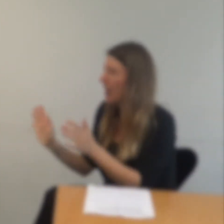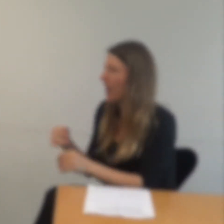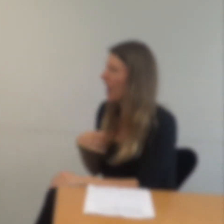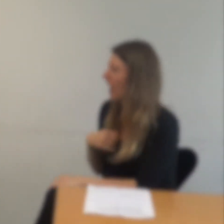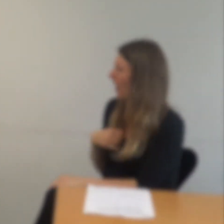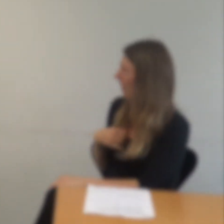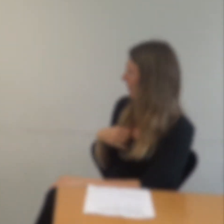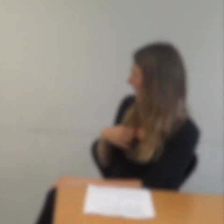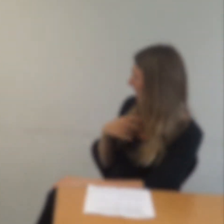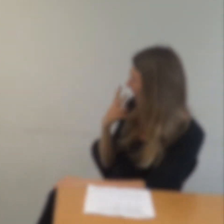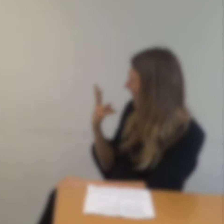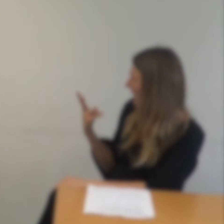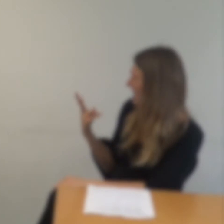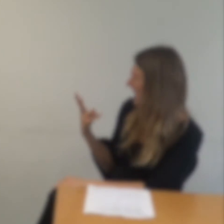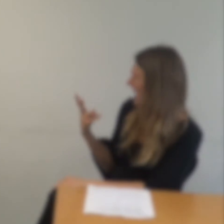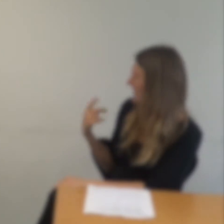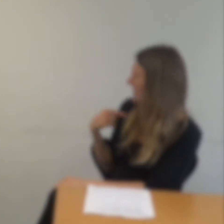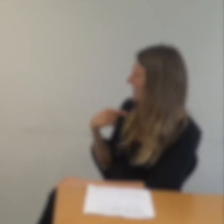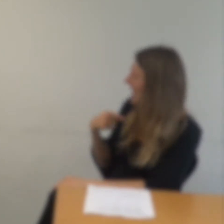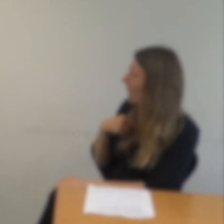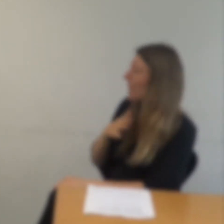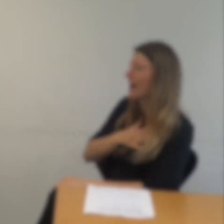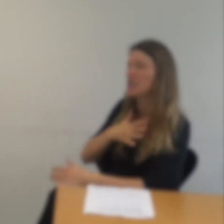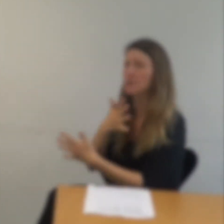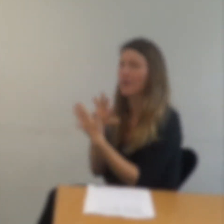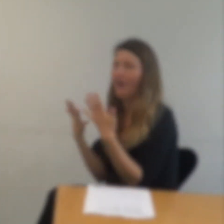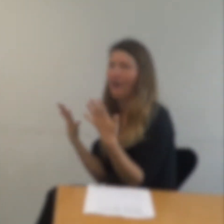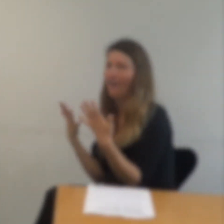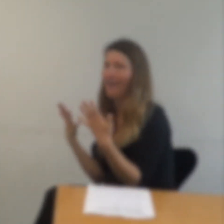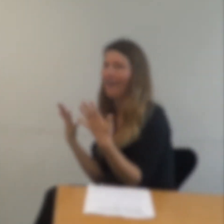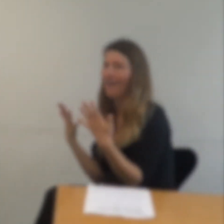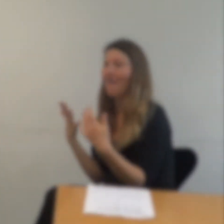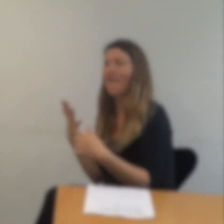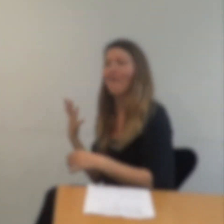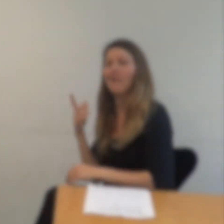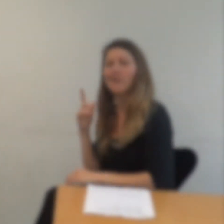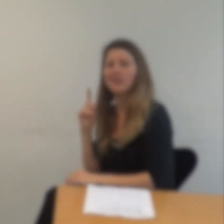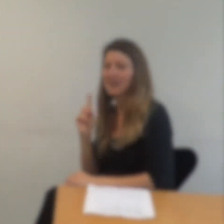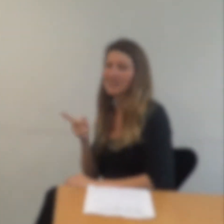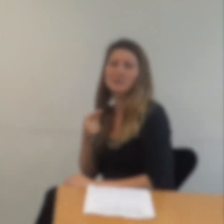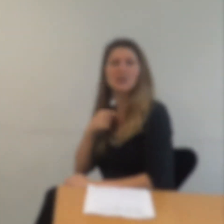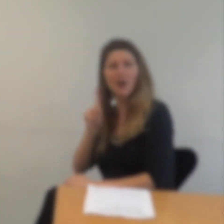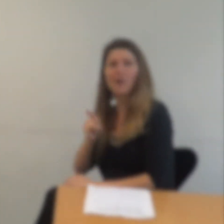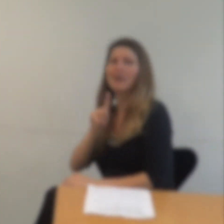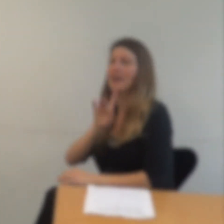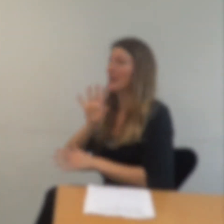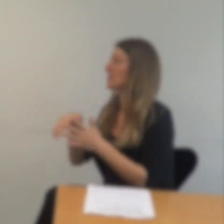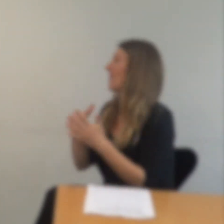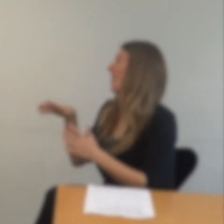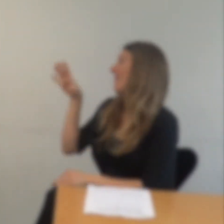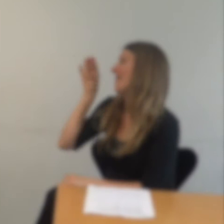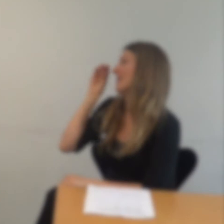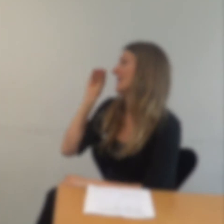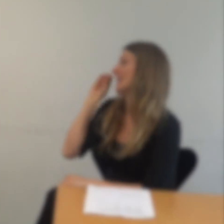erfahren, durften wir ein Interview führen mit Ramona, einer Gebärdensprachlehrerin, die selbst eine Hörbeeinträchtigung